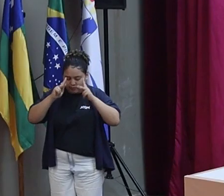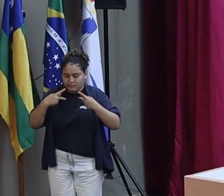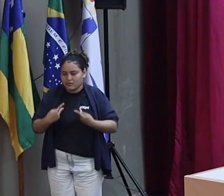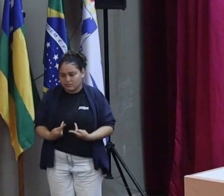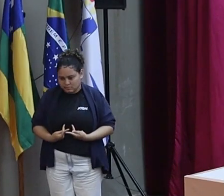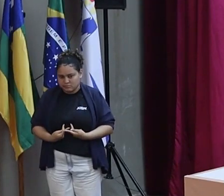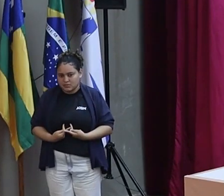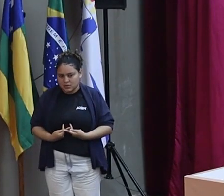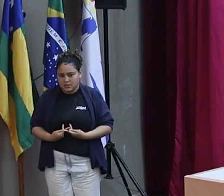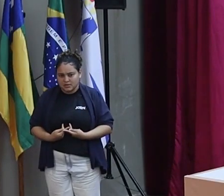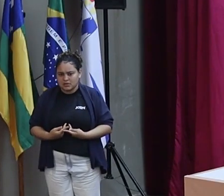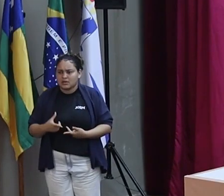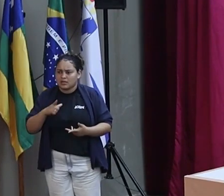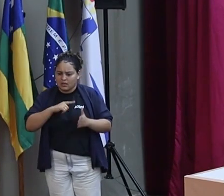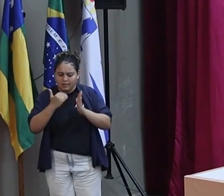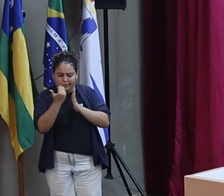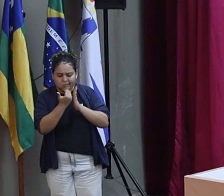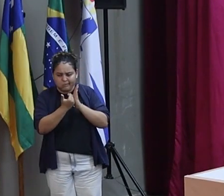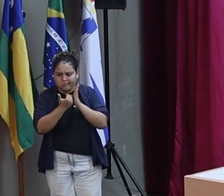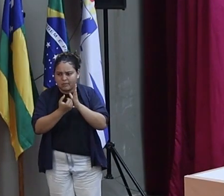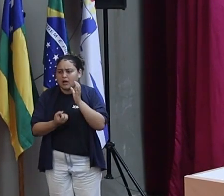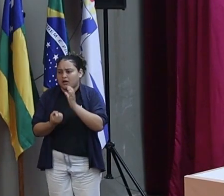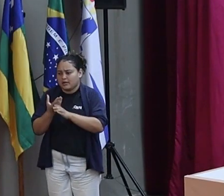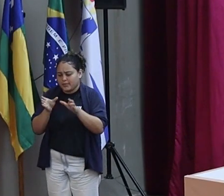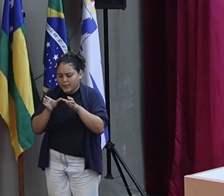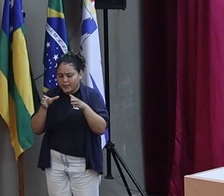tem aqui, formamos ali uma comissão